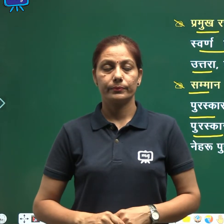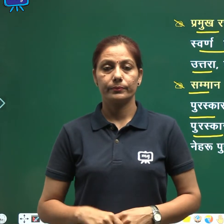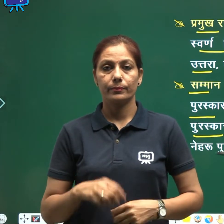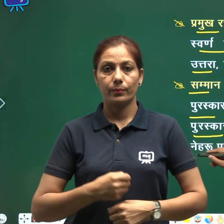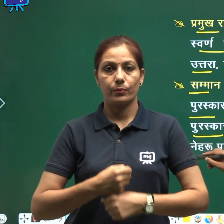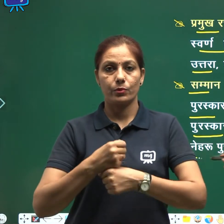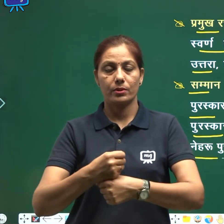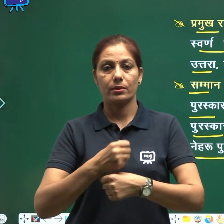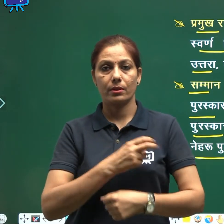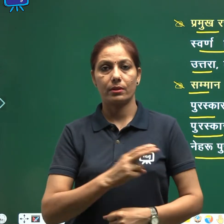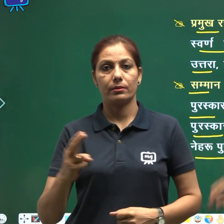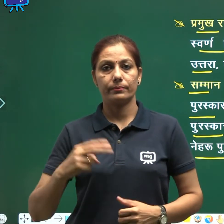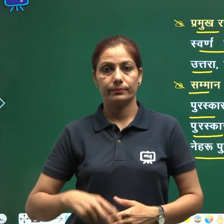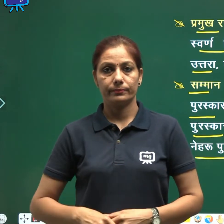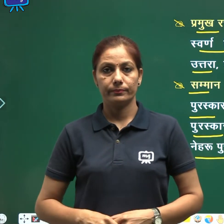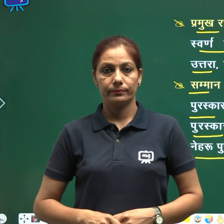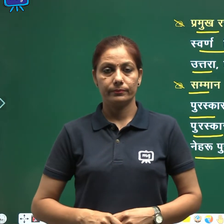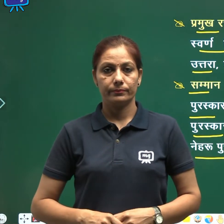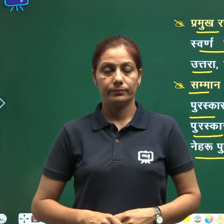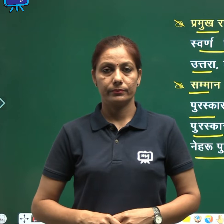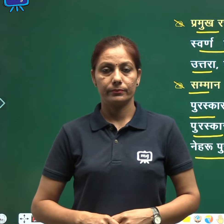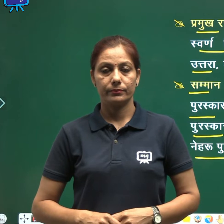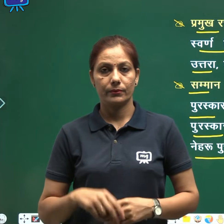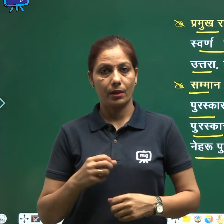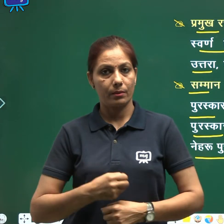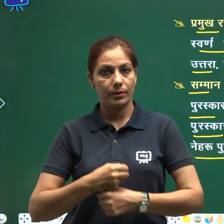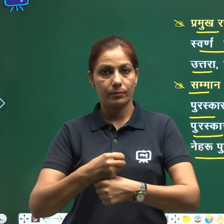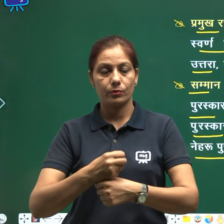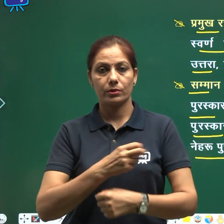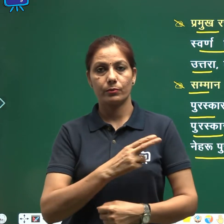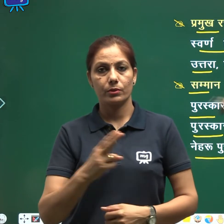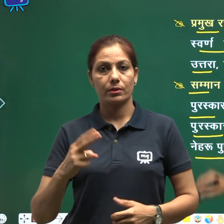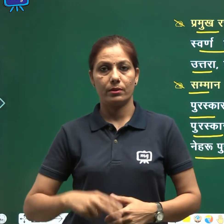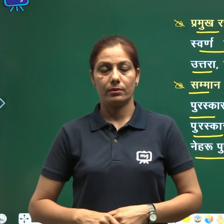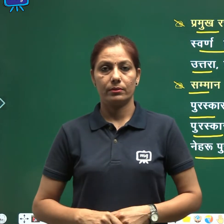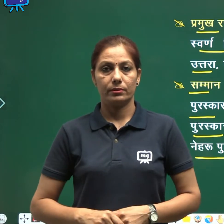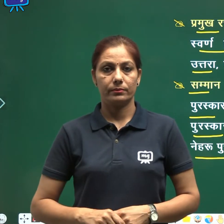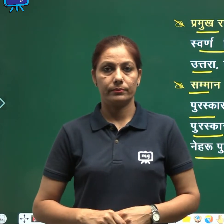सोवियत लैंड नेहरू पुरस्कार तथा पद्म भूषण पुरस्कार।